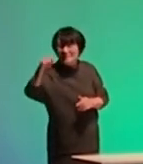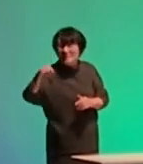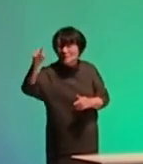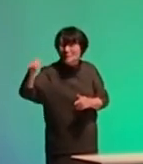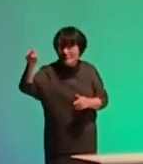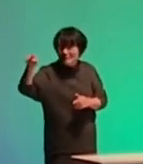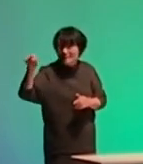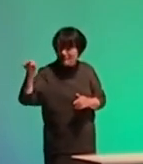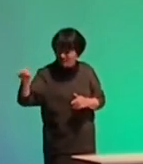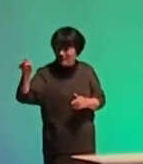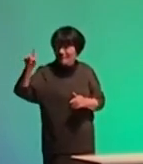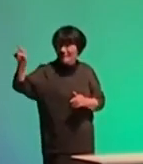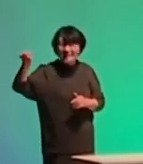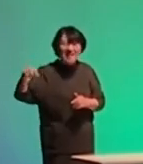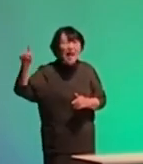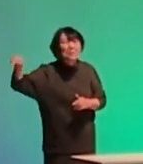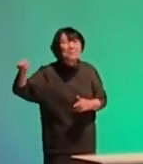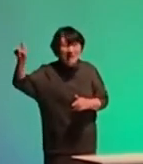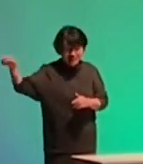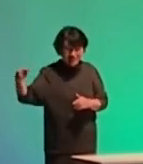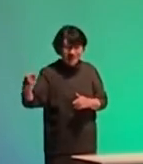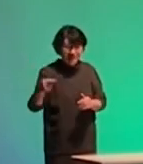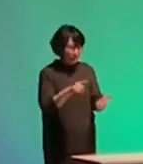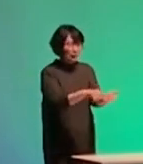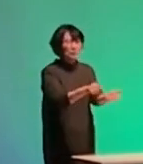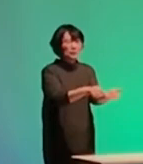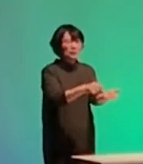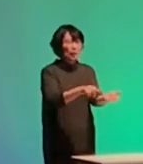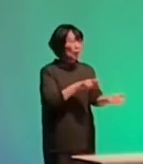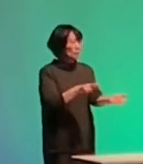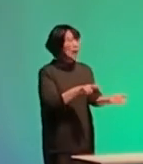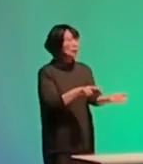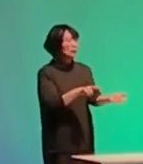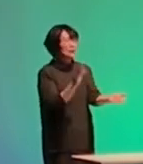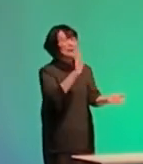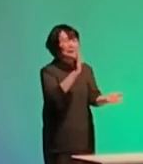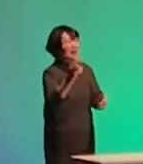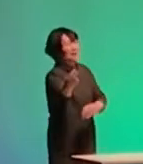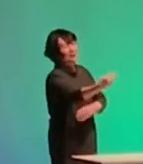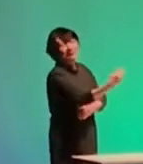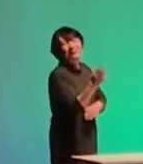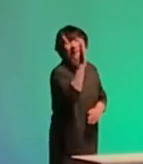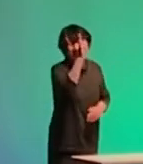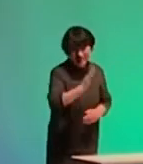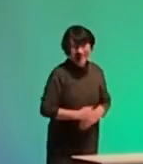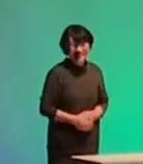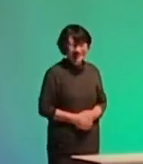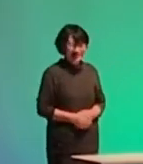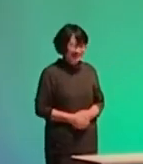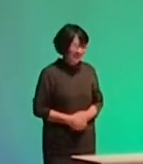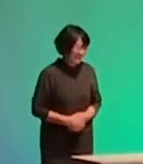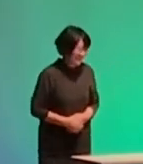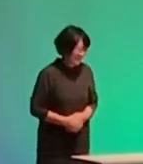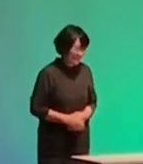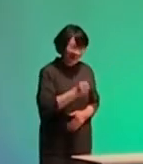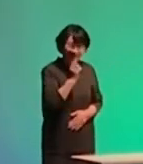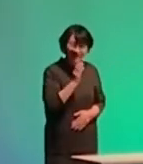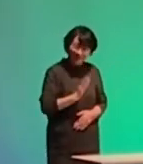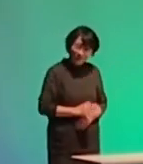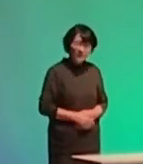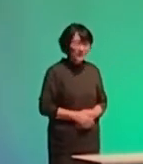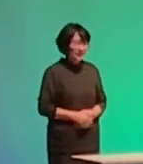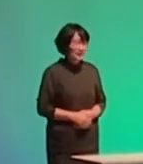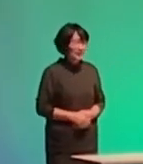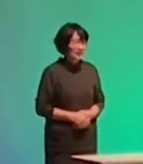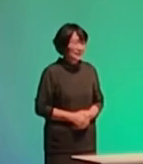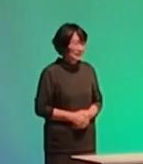www.078tv.jp ということで、お手元のスマホを見ないようにして壇上を聞いていただけた方がいいかなというふうに思いますので、よろしくお願いい